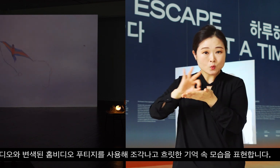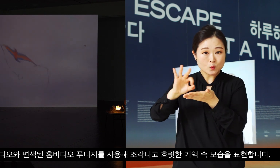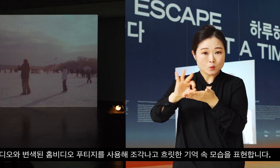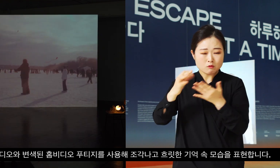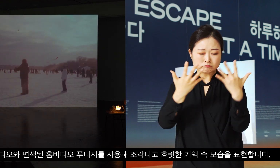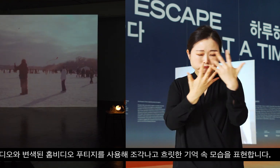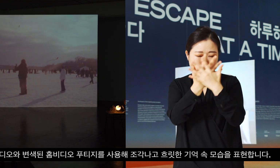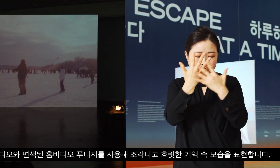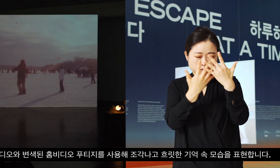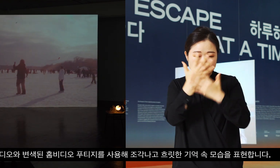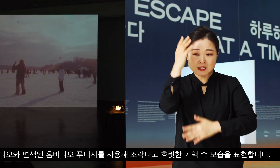모습을 표현합니다.